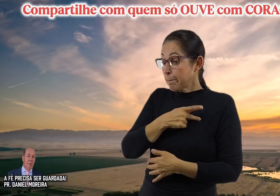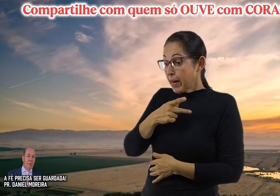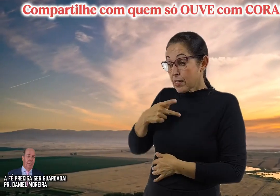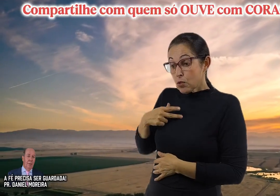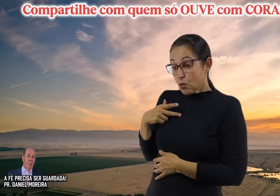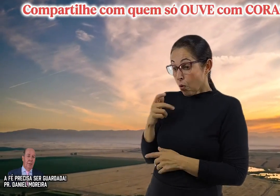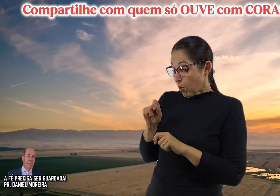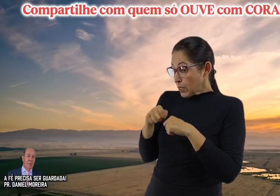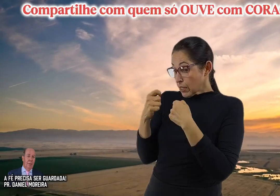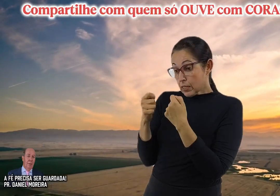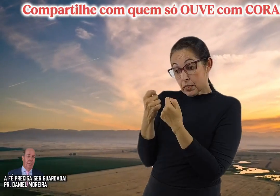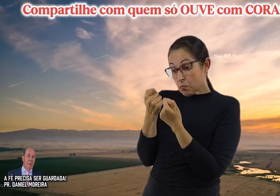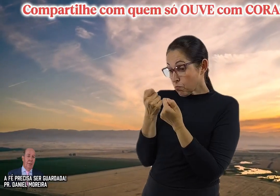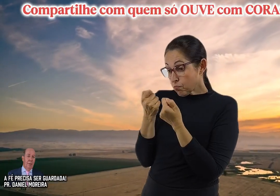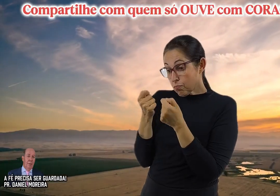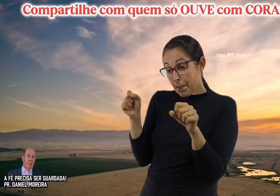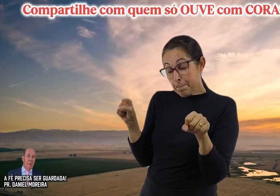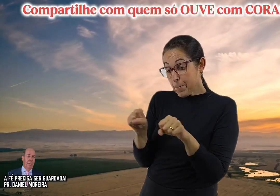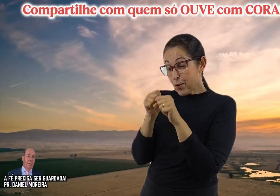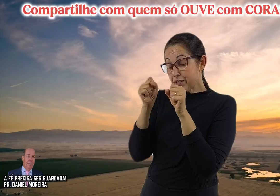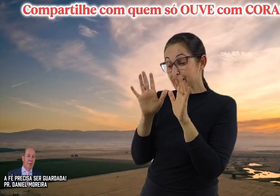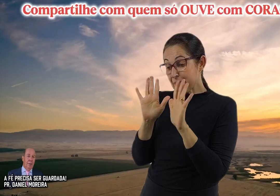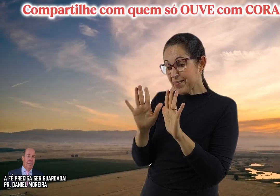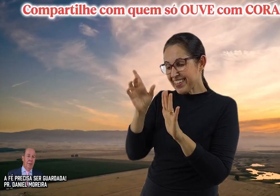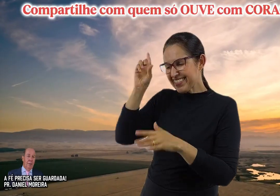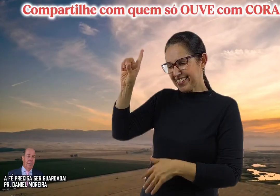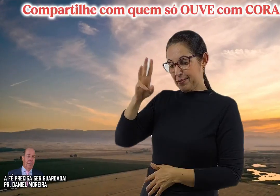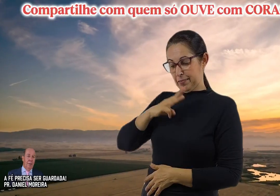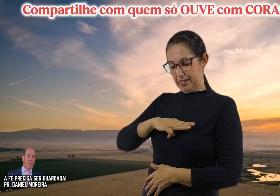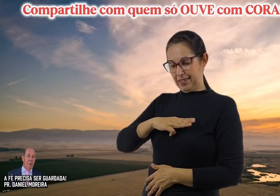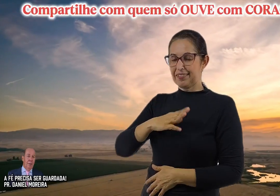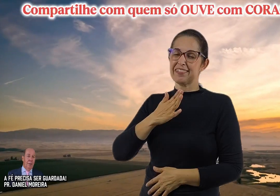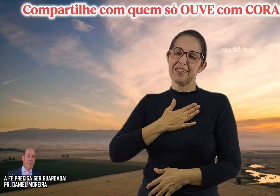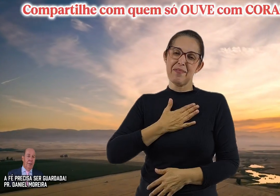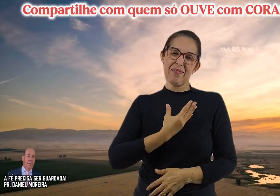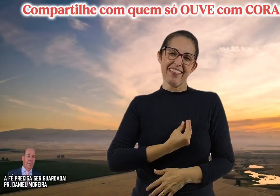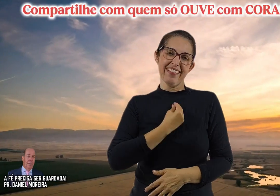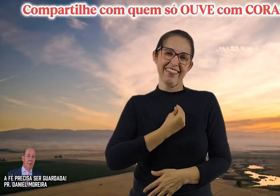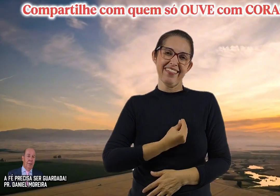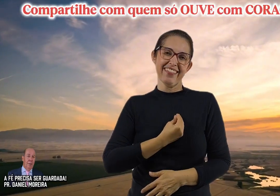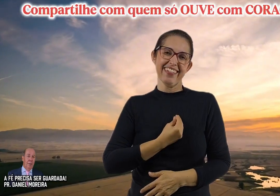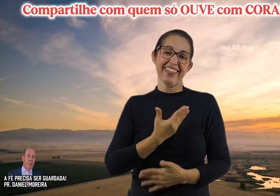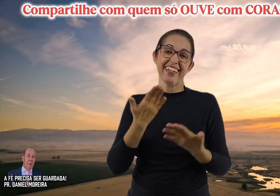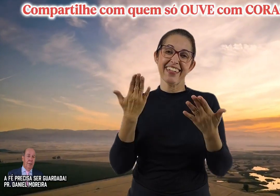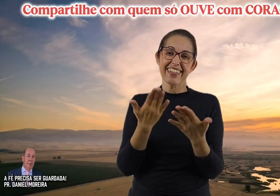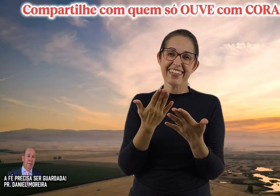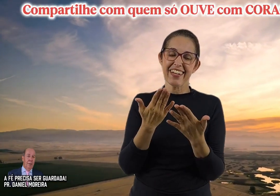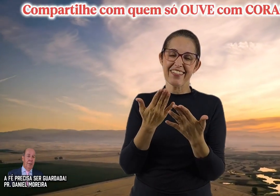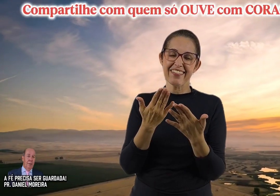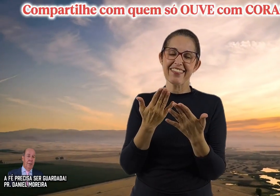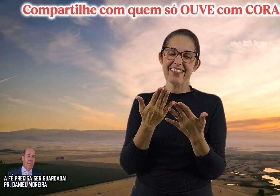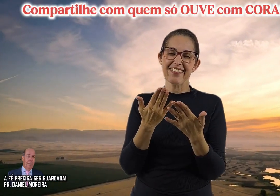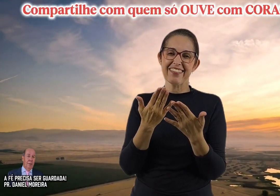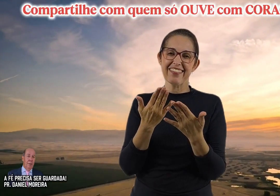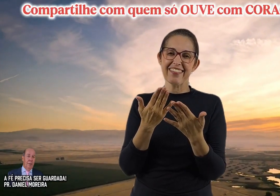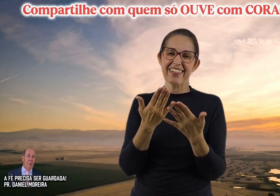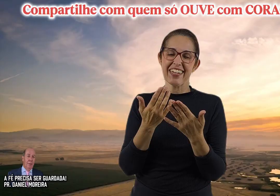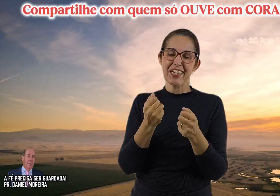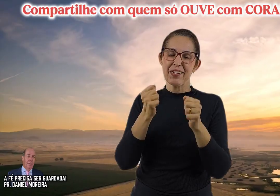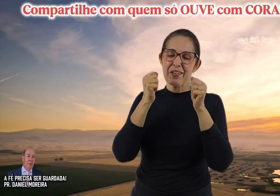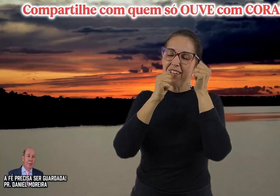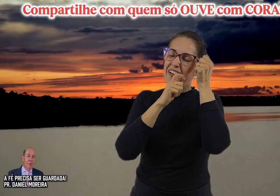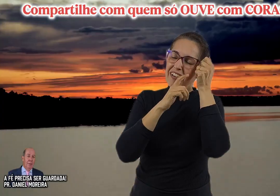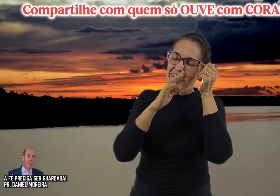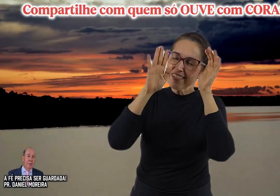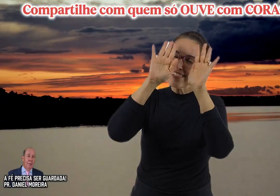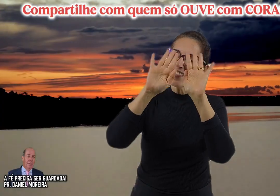tem palavras para descrever, mas Deus teve misericórdia de mim, me permitiu ter este sonho. Eu tenho